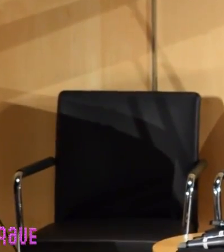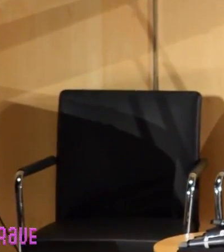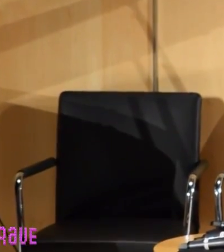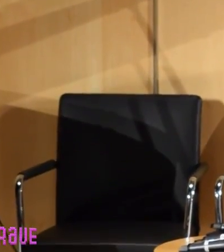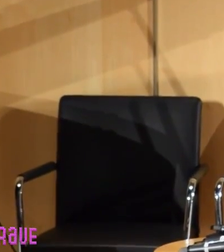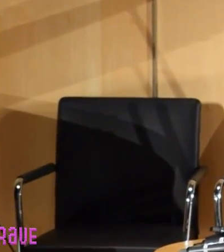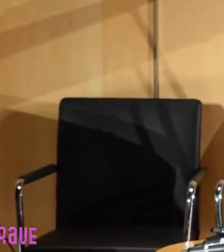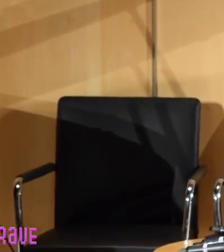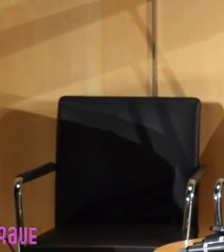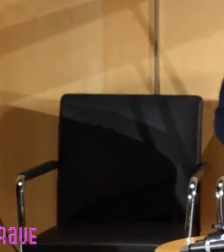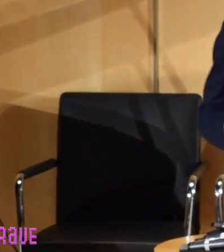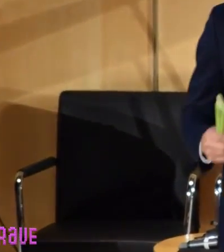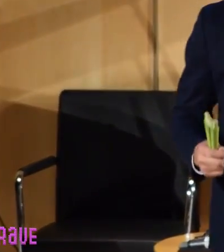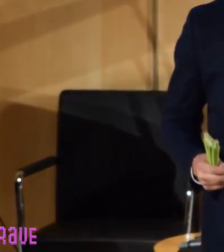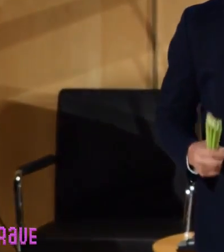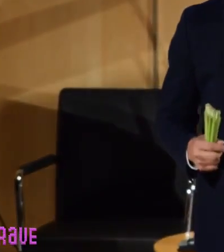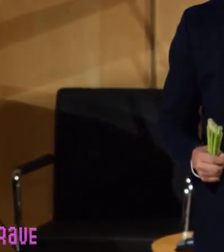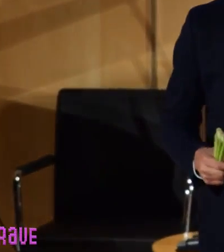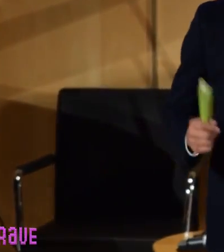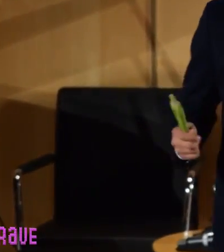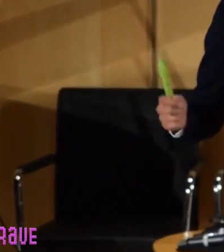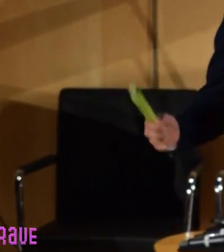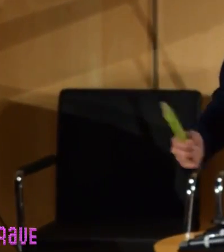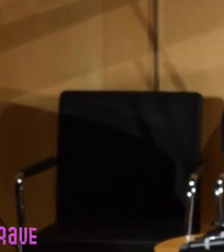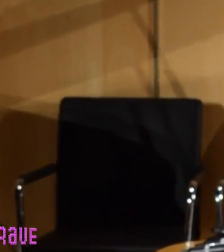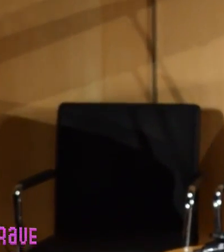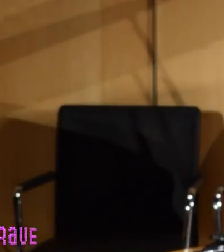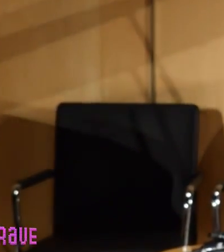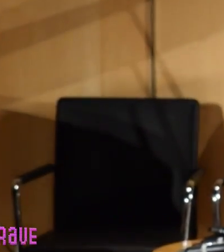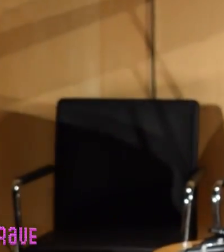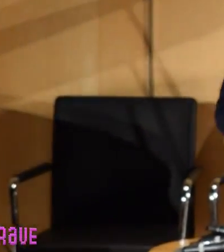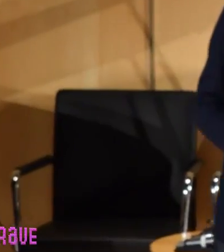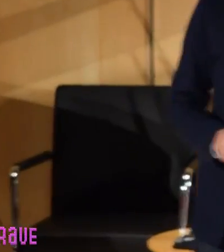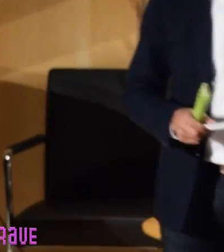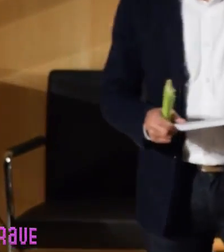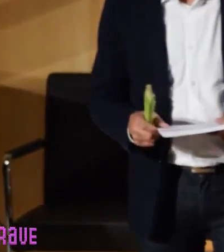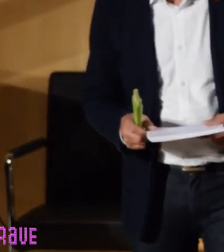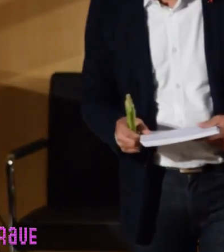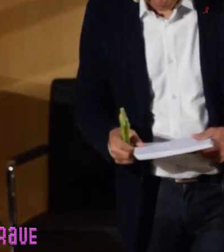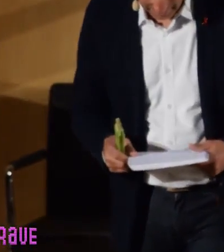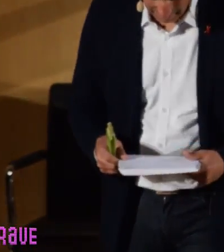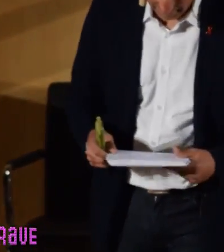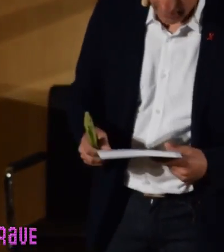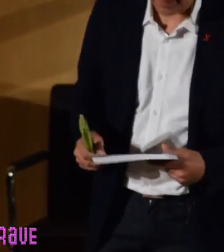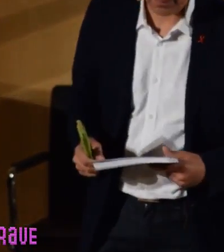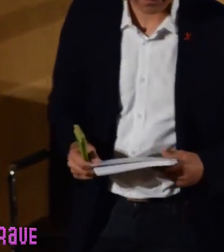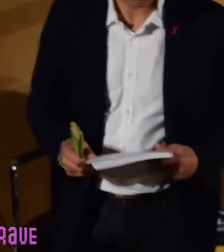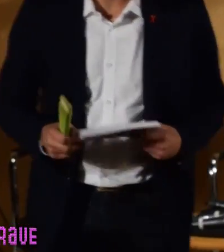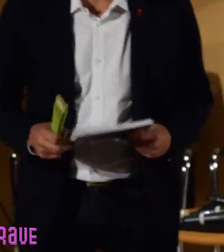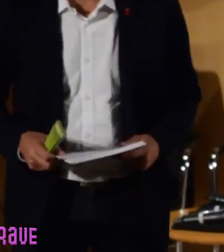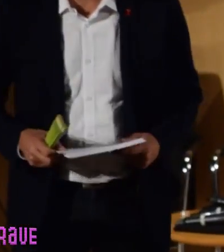HIV-Selbsthilfekonferenz Europas, sondern wir sind auch die größten positiven Begegnungen aller Zeiten hier in Hamburg.